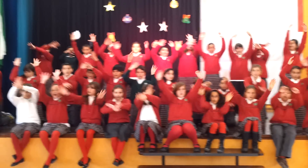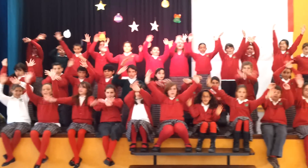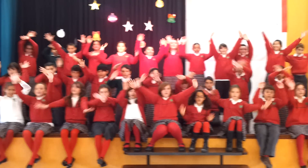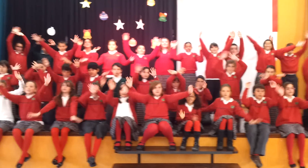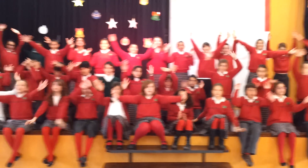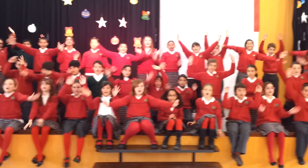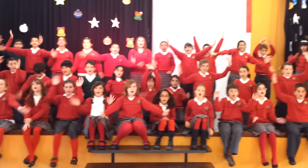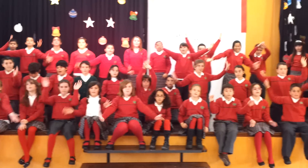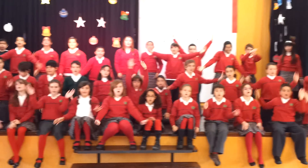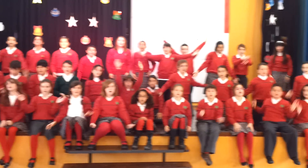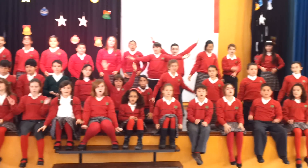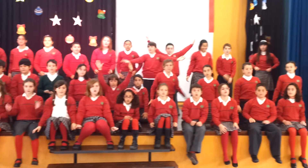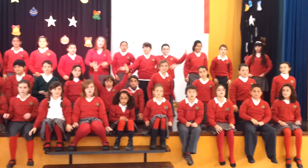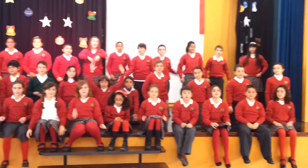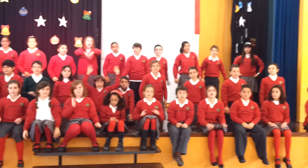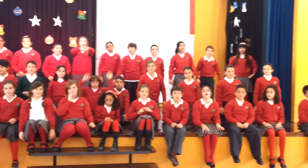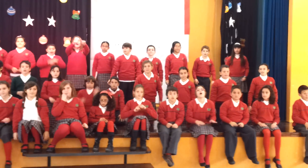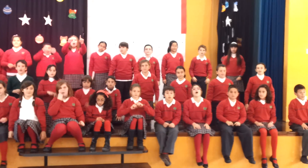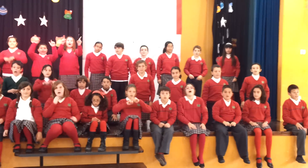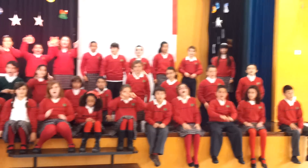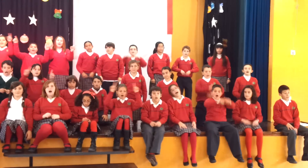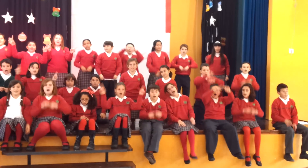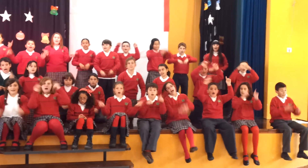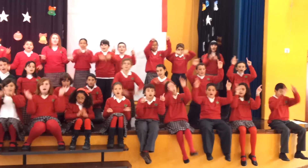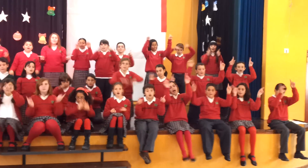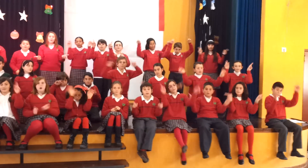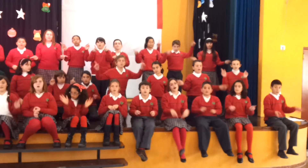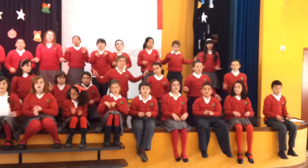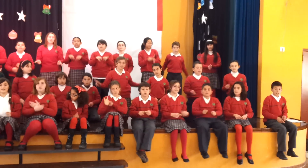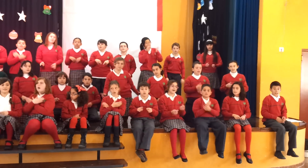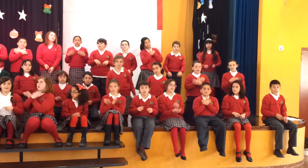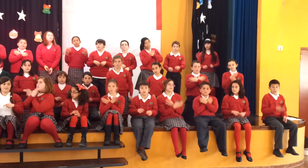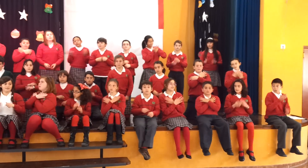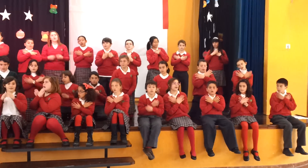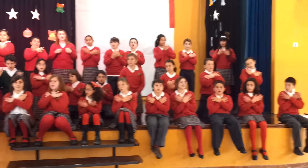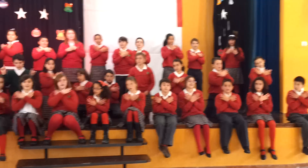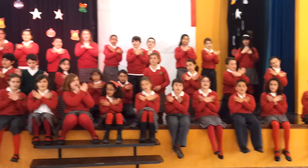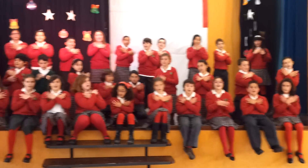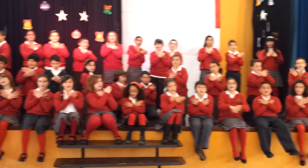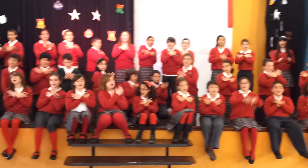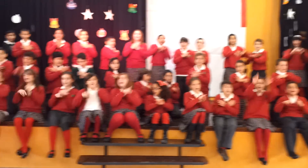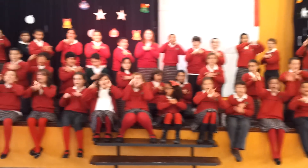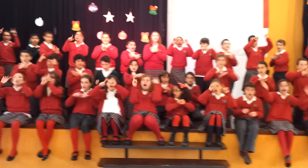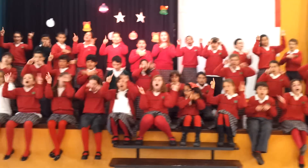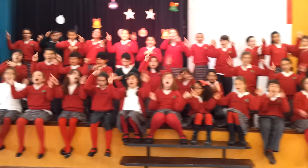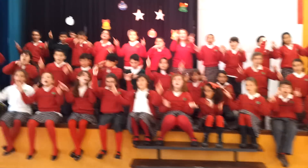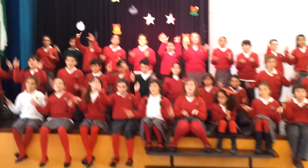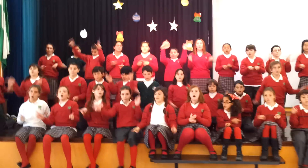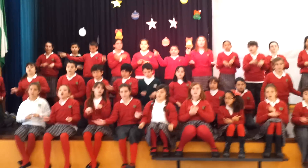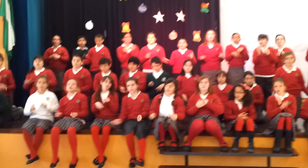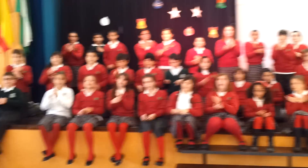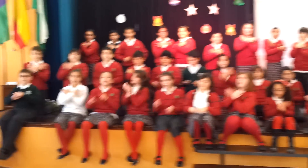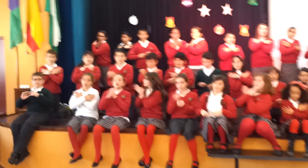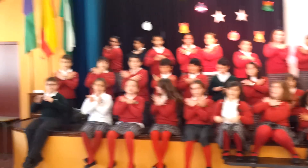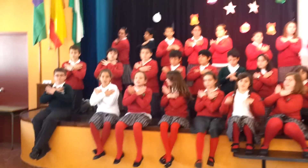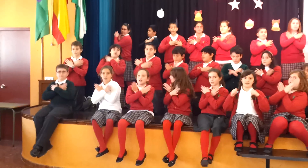necesita Amor Amor to El Mundo quiere Amor todos